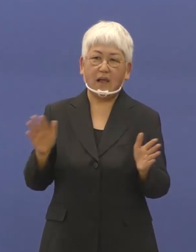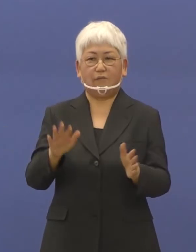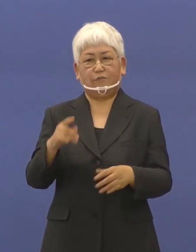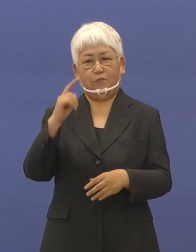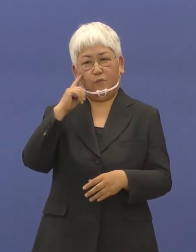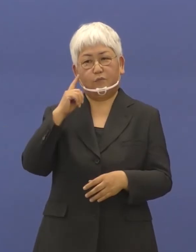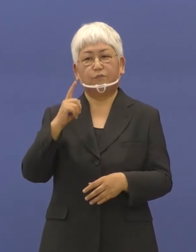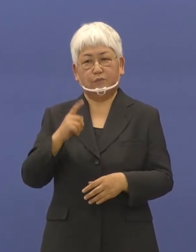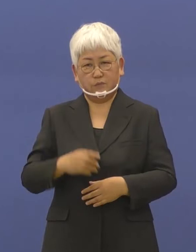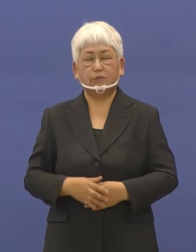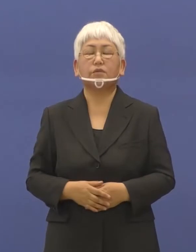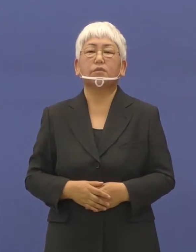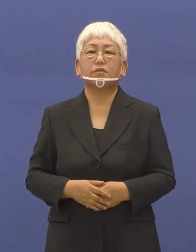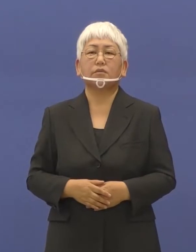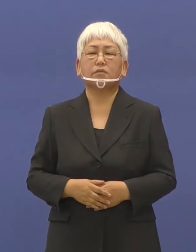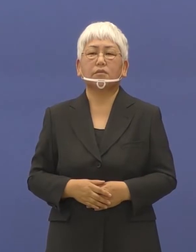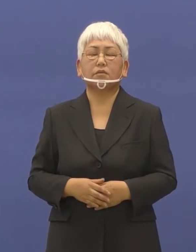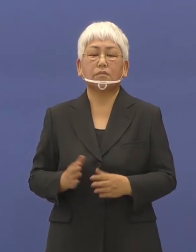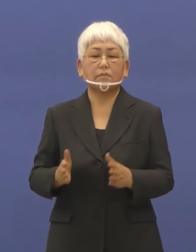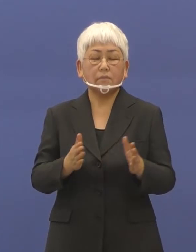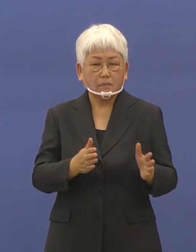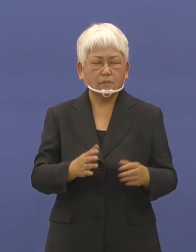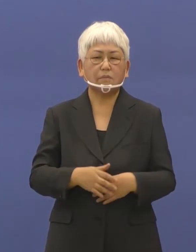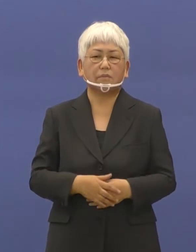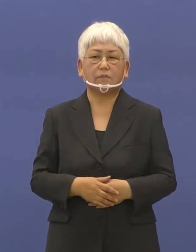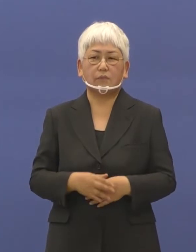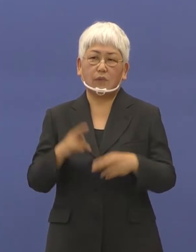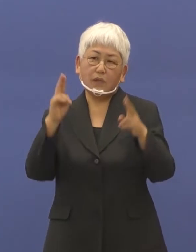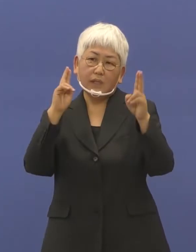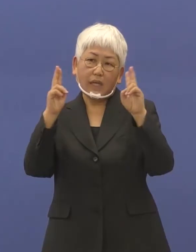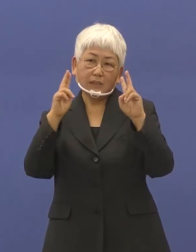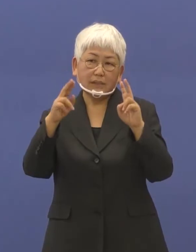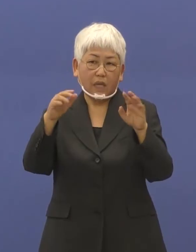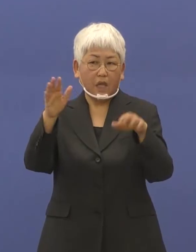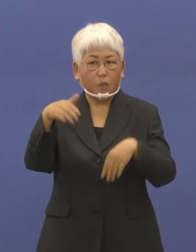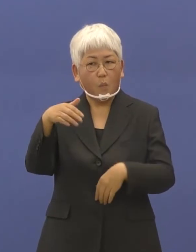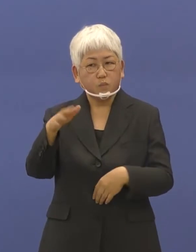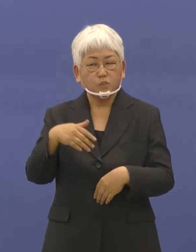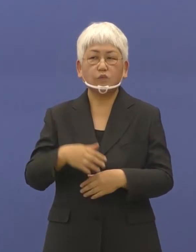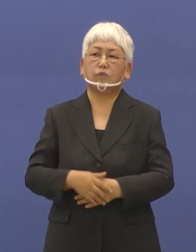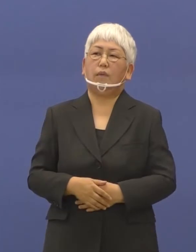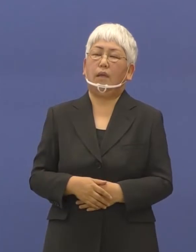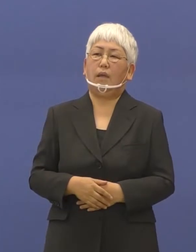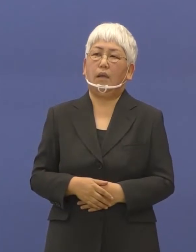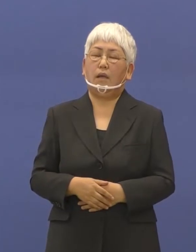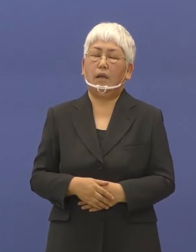ども、一方この企業誘致やまた